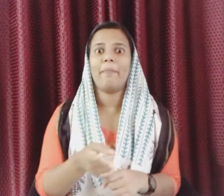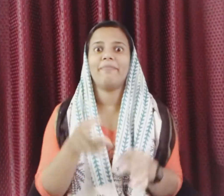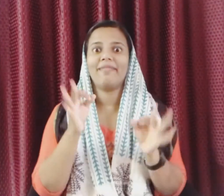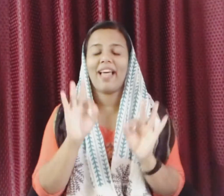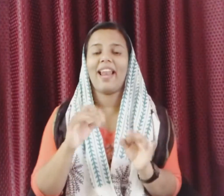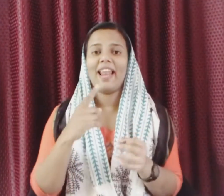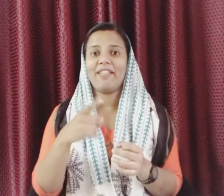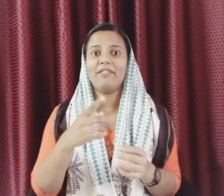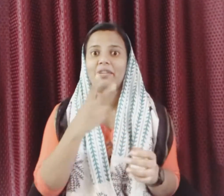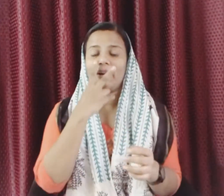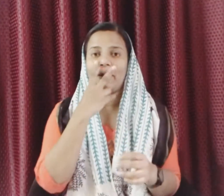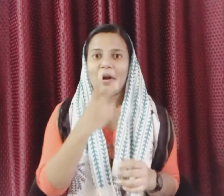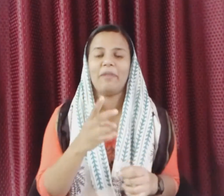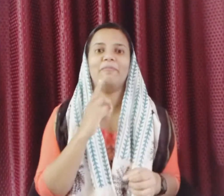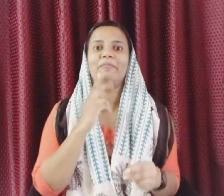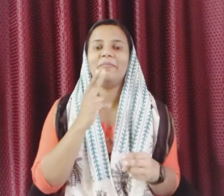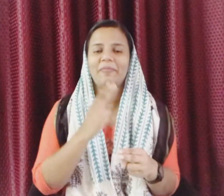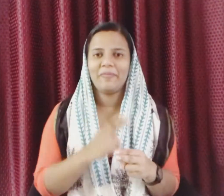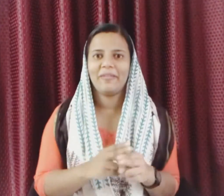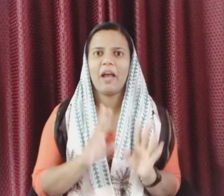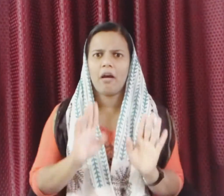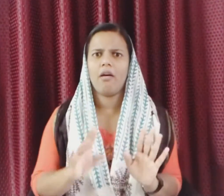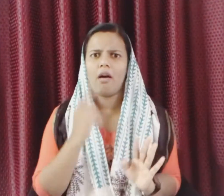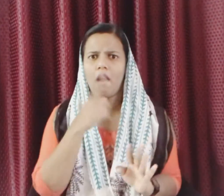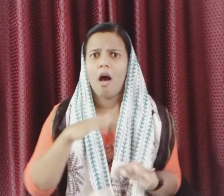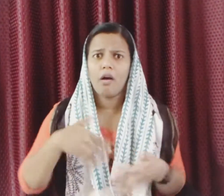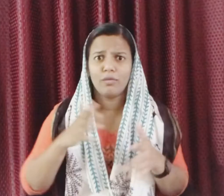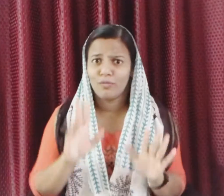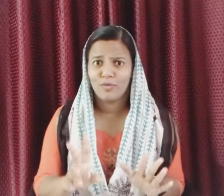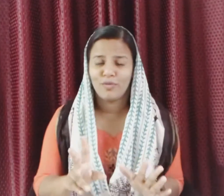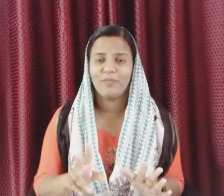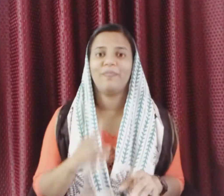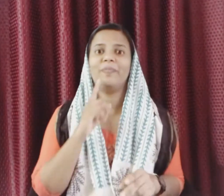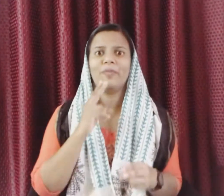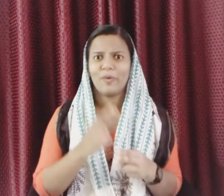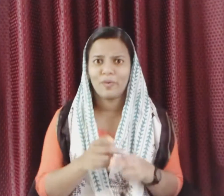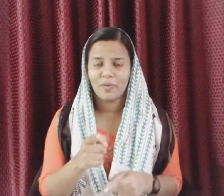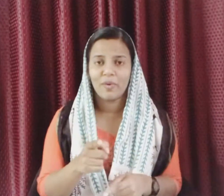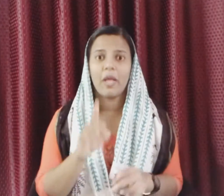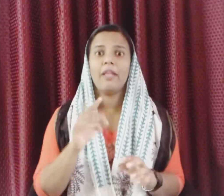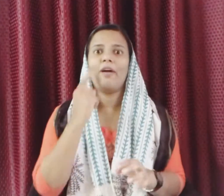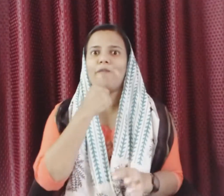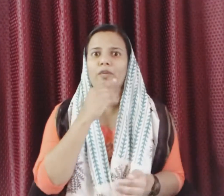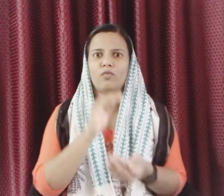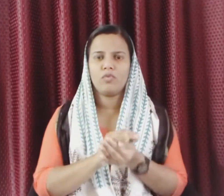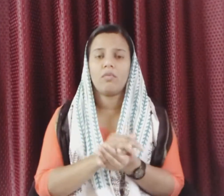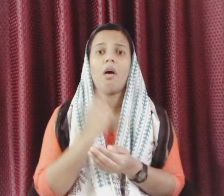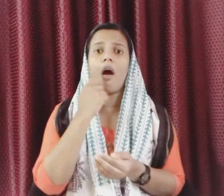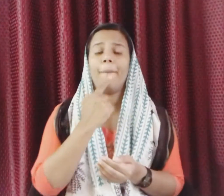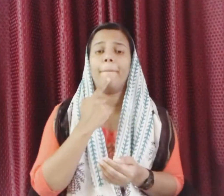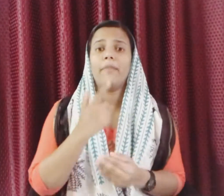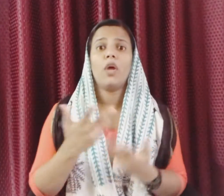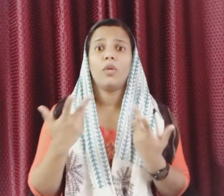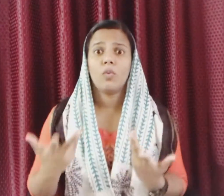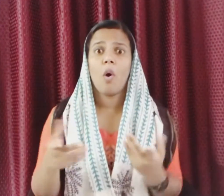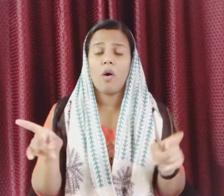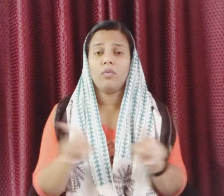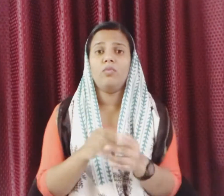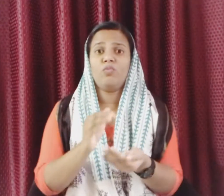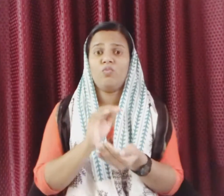പറയുന്നത്, ശുഭകാല കാണാൻ ഇച്ഛിക്കുന്നവൻ, ഗുഡ് ഡേയ്സ് കാണണമെന്ന് ആഗ്രഹിക്കുന്നു, നമ്മുടെ നാവിനെ സൂക്ഷിച്ചോണം. നാവ് കൊണ്ട് എന്തു പറയുന്നു അത് വളരെ ഇമ്പോർട്ടൻ്റാണ്